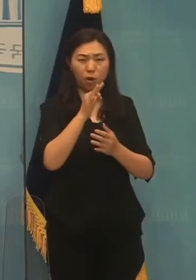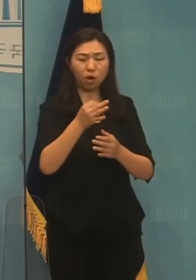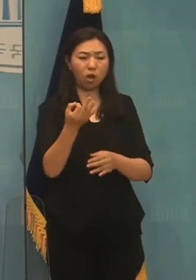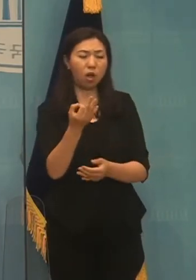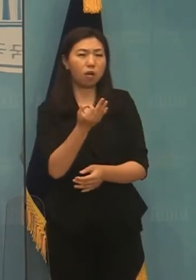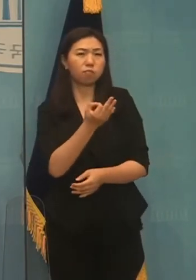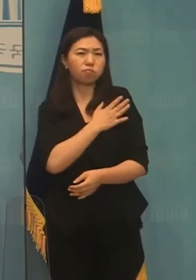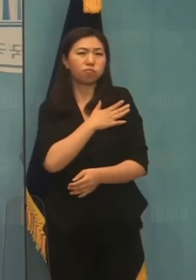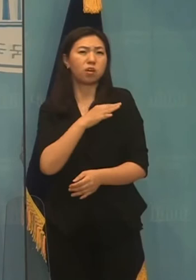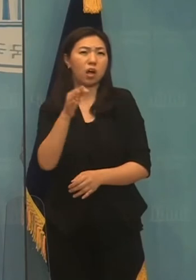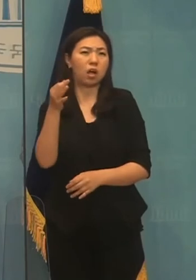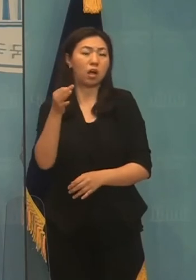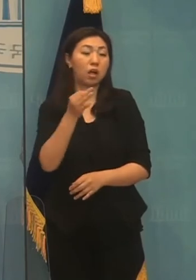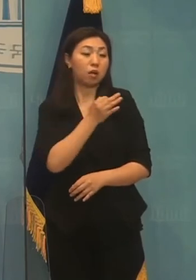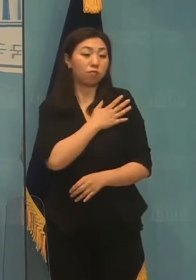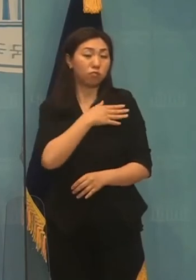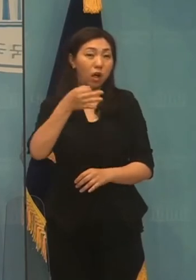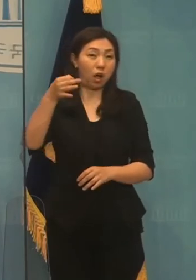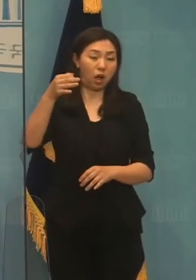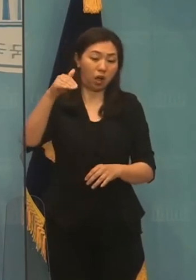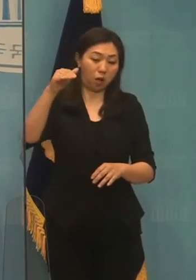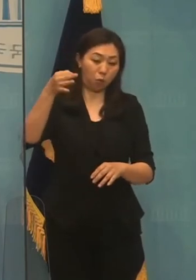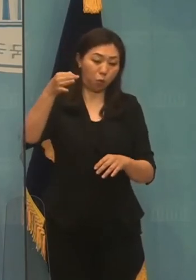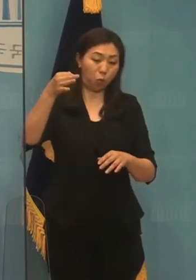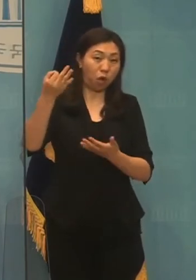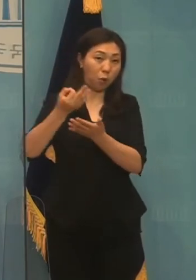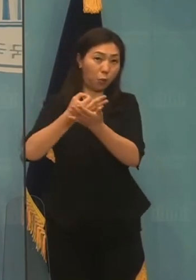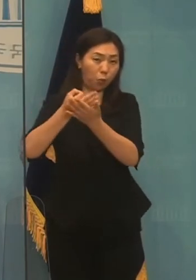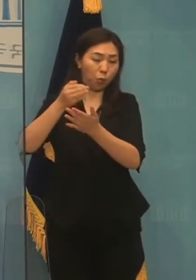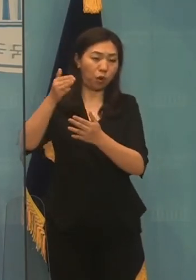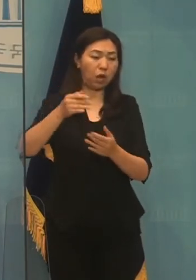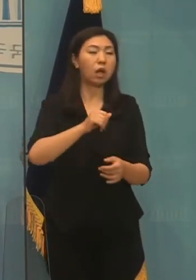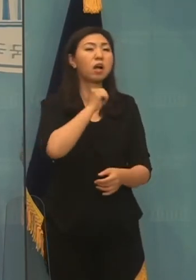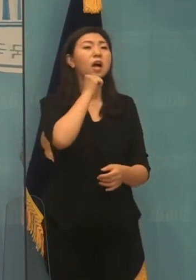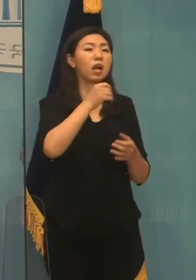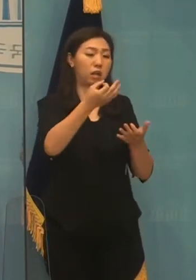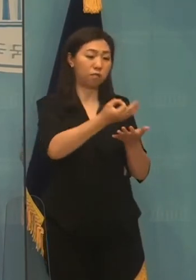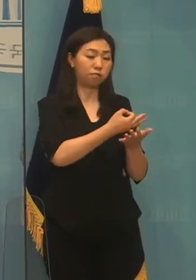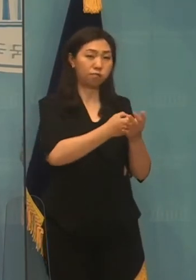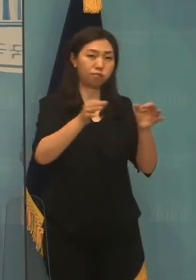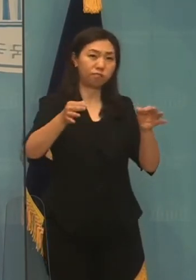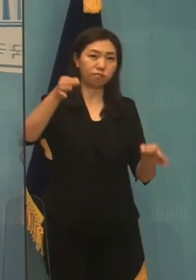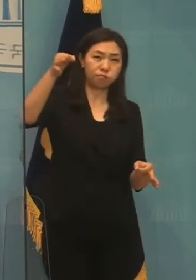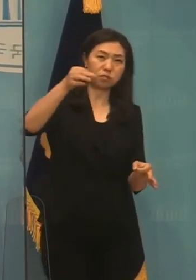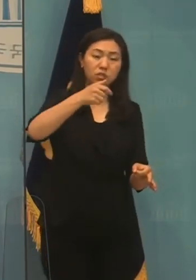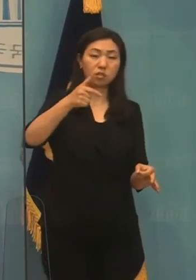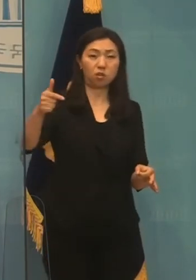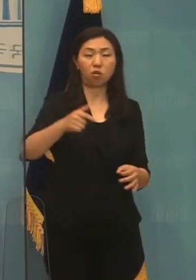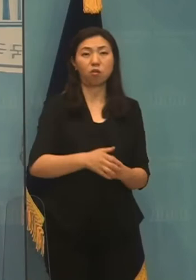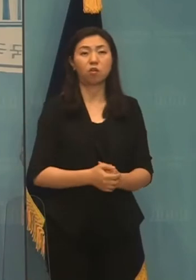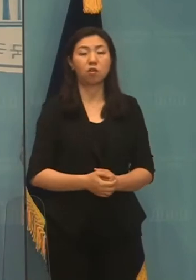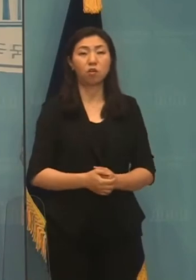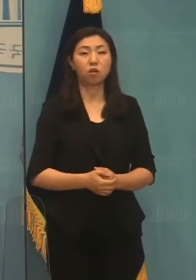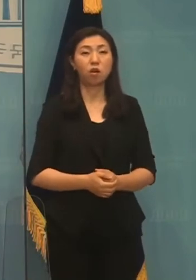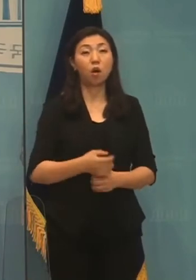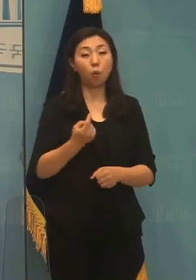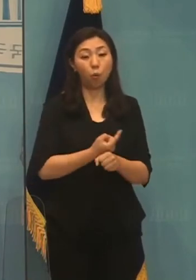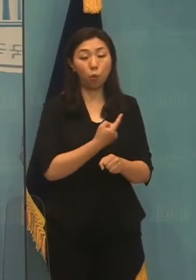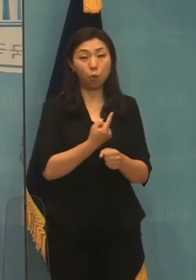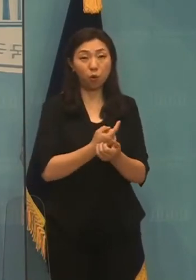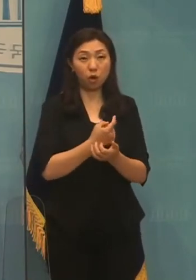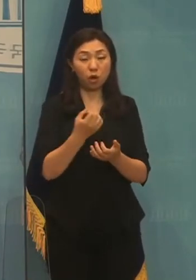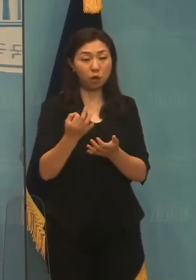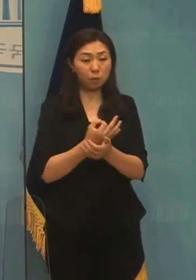더욱더 심화되고 있다는 것입니다. 21년 1.4분기 소득 1분위와 5분위의 소득 격차는 근로소득